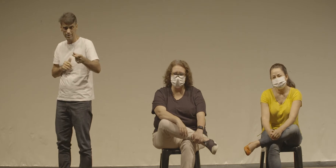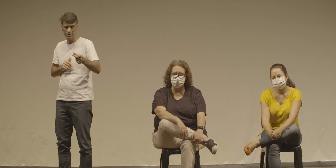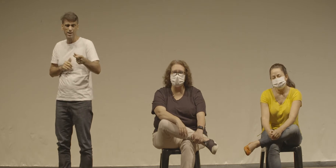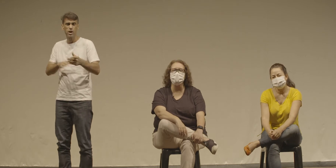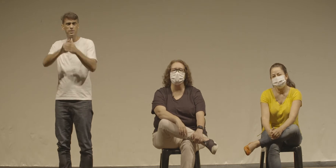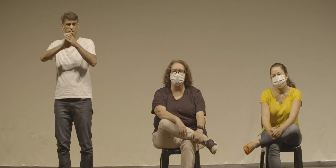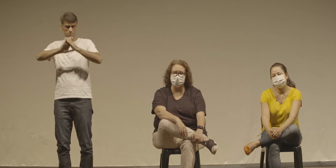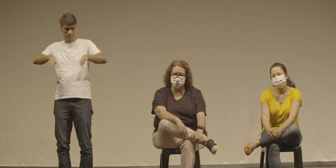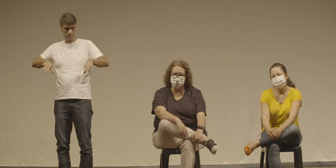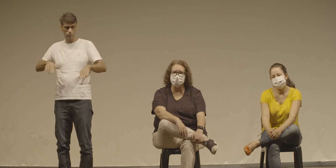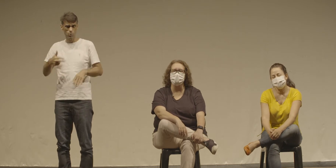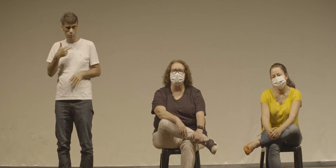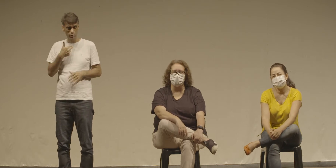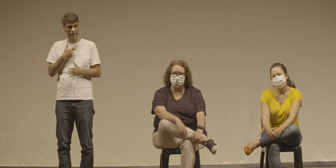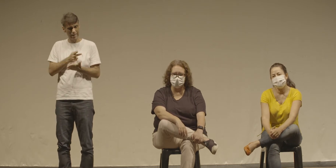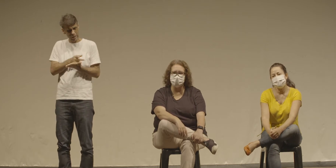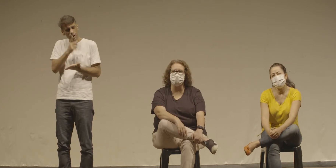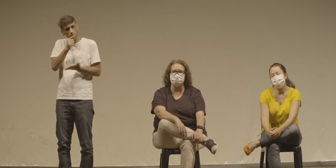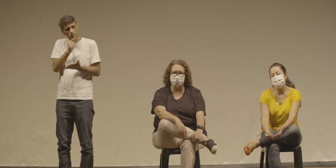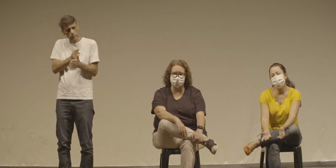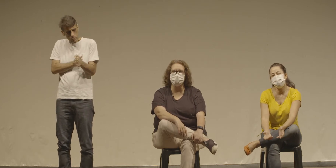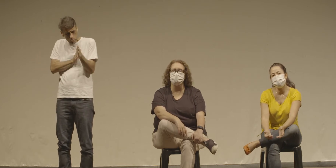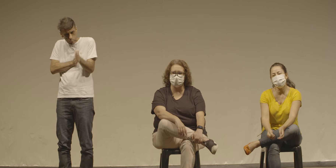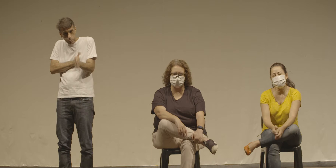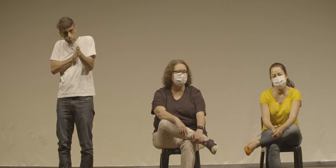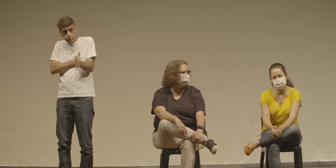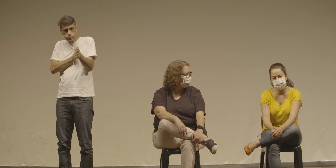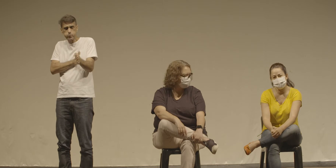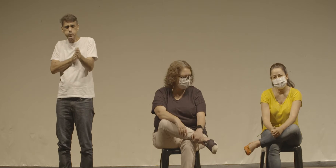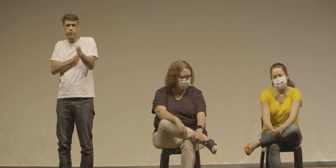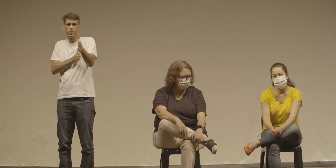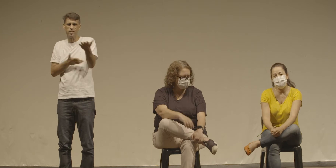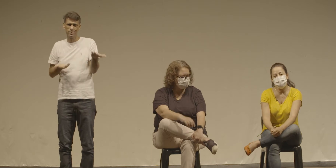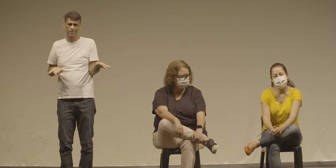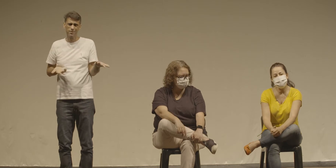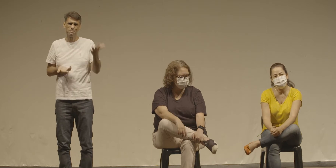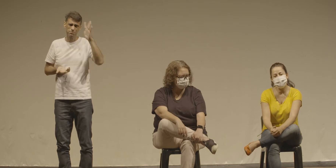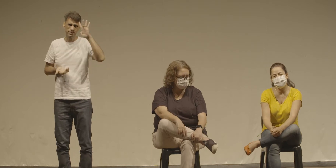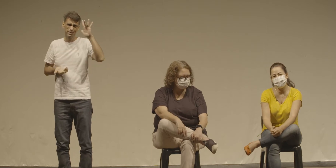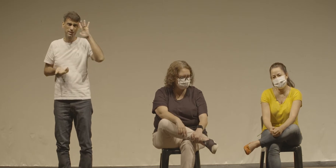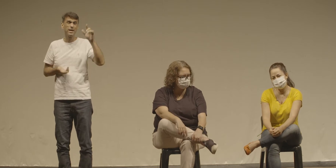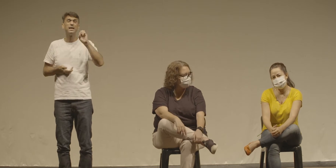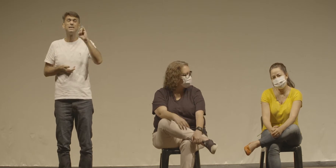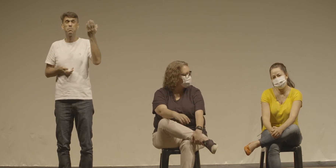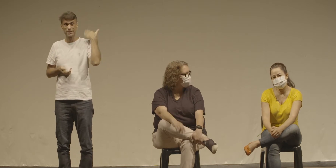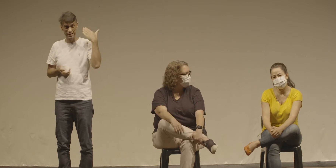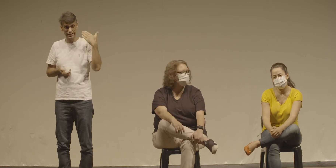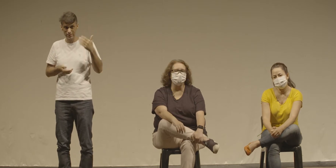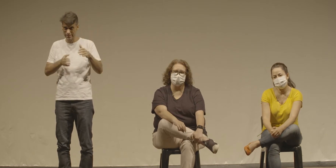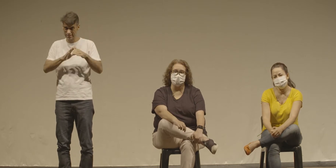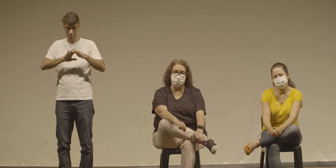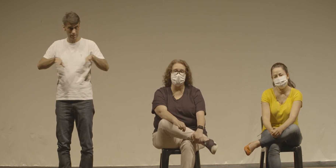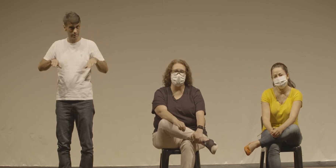nada de separação, era aquela coisa, né? Não, imagina o que devia ser ser uma mulher separada na época. Você